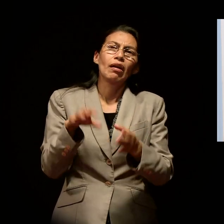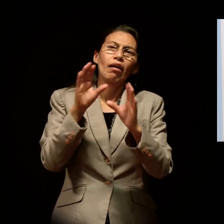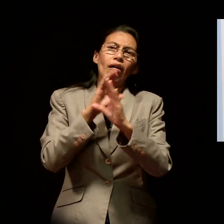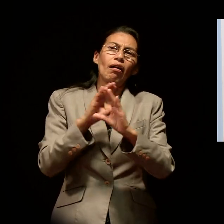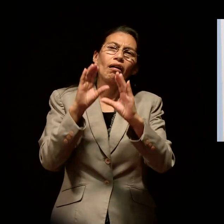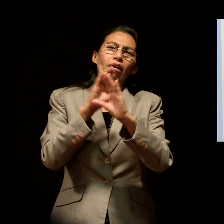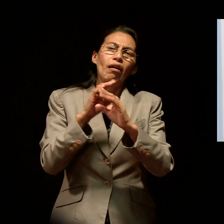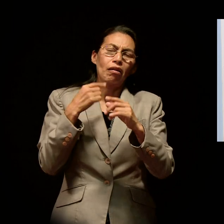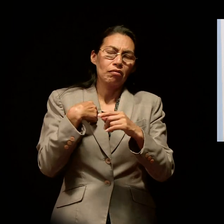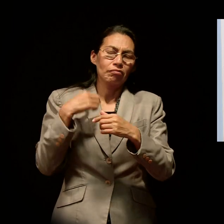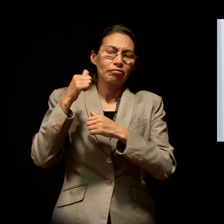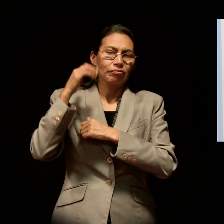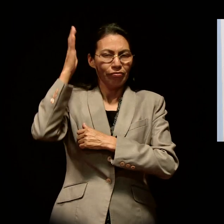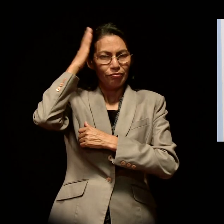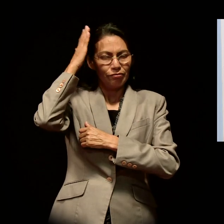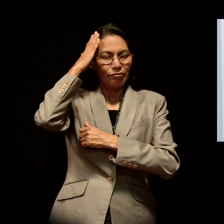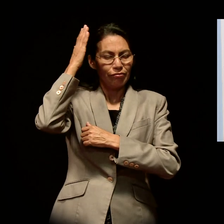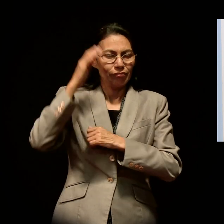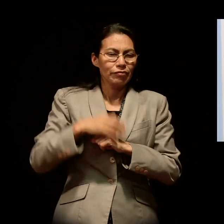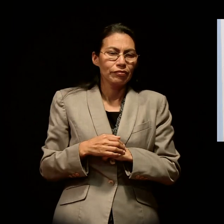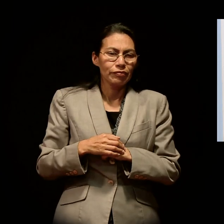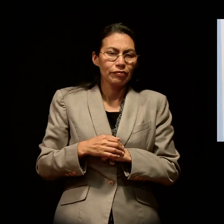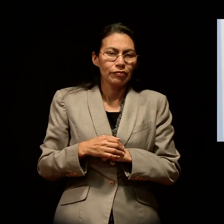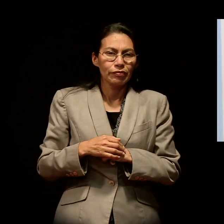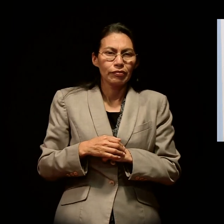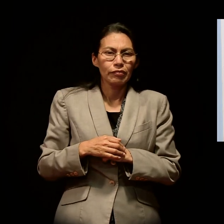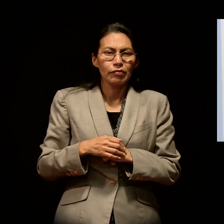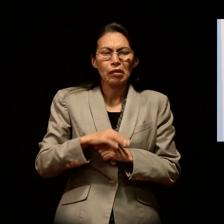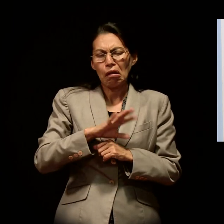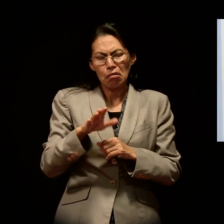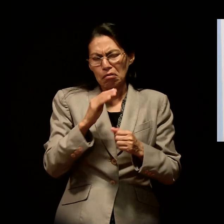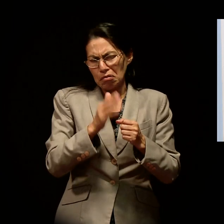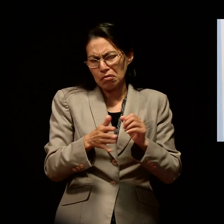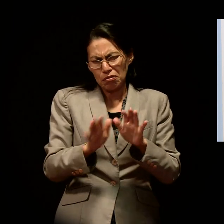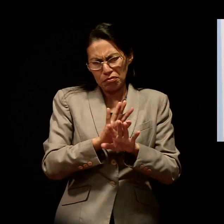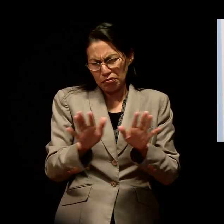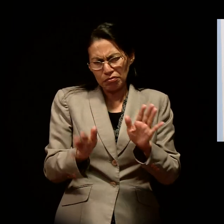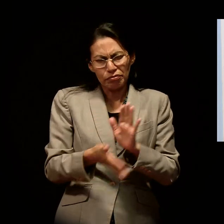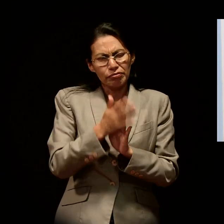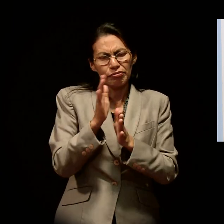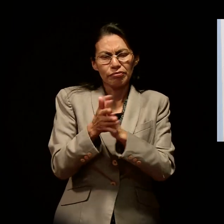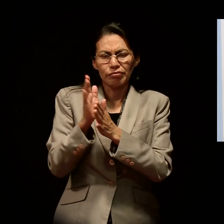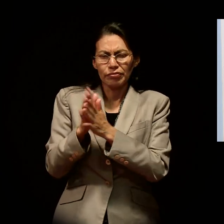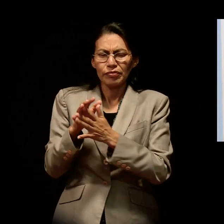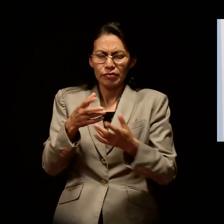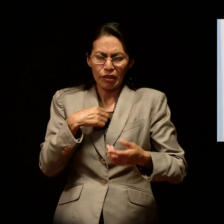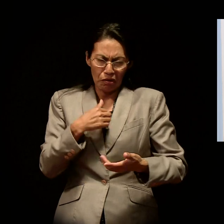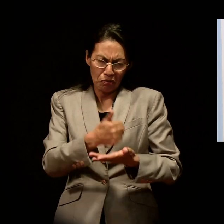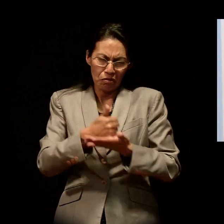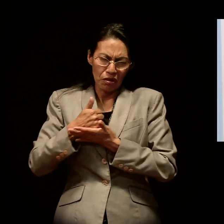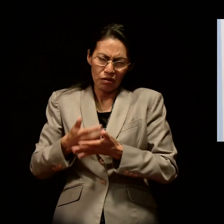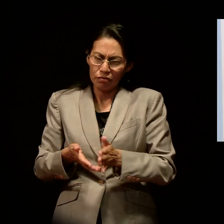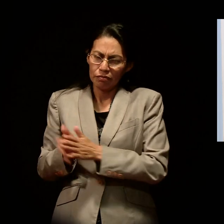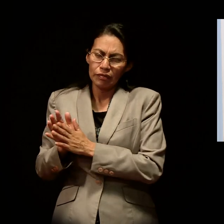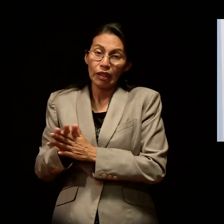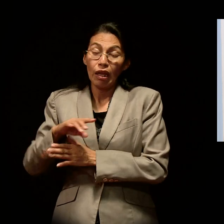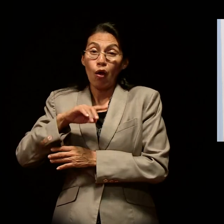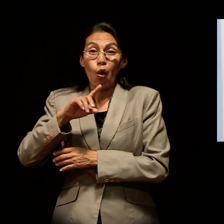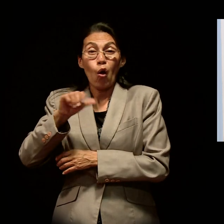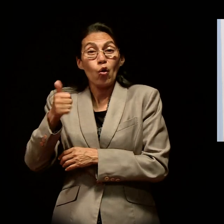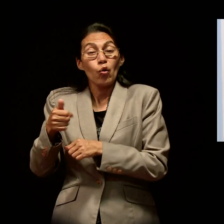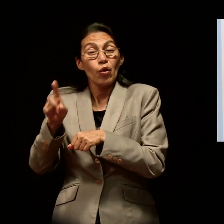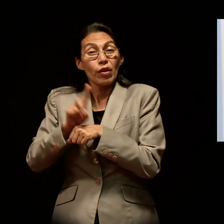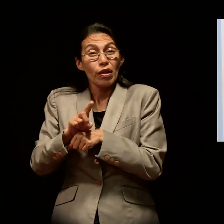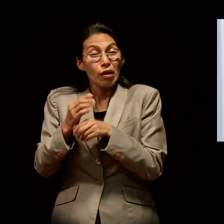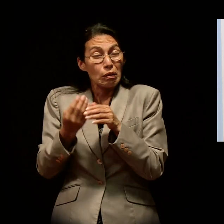niños me recogieron a mí me llevaron al otro día de madrugada alguien tocó la puerta y ya